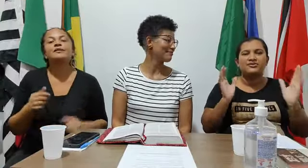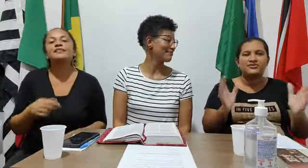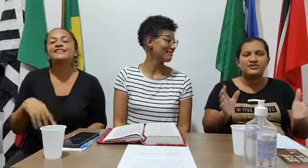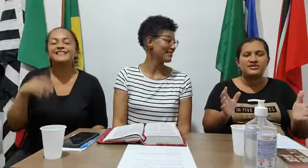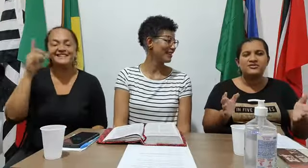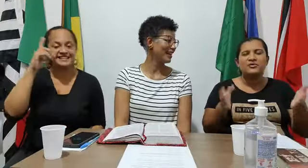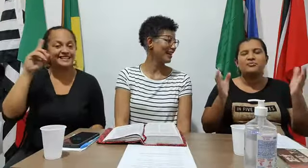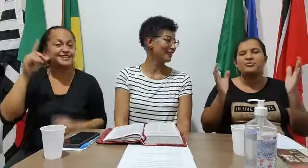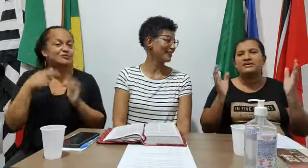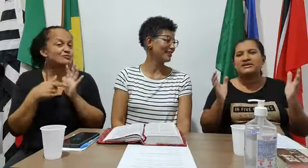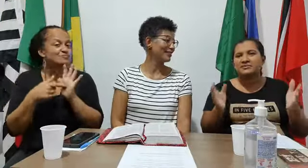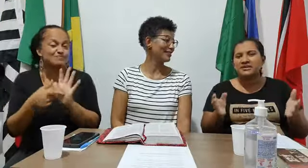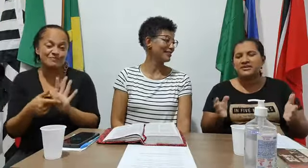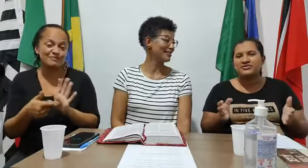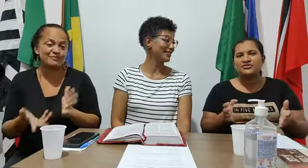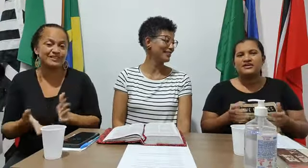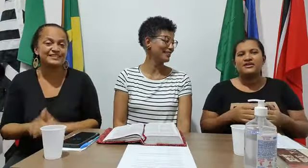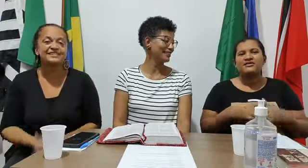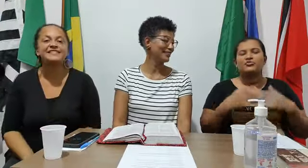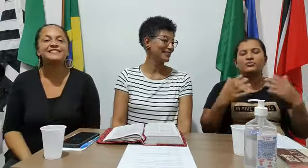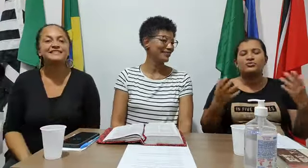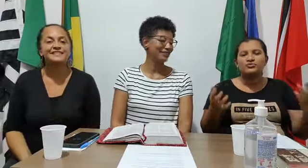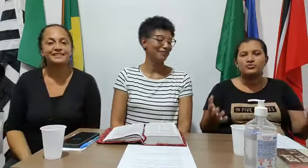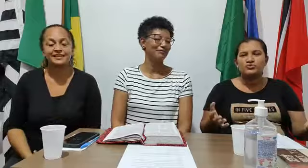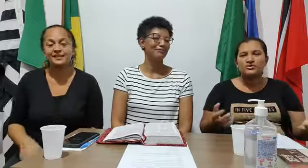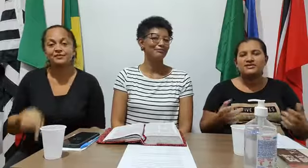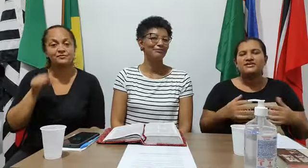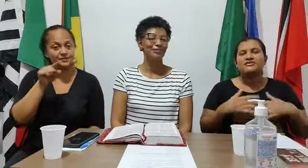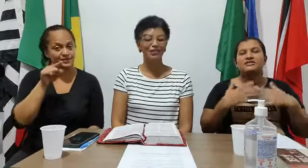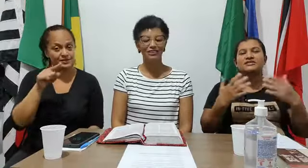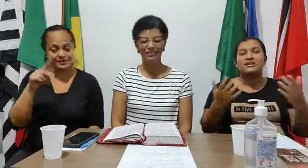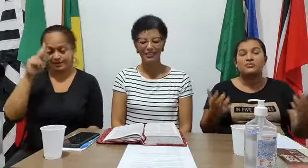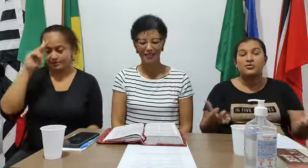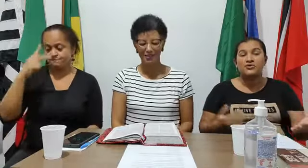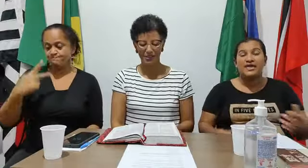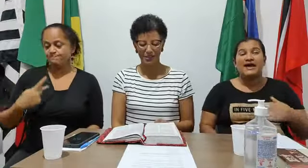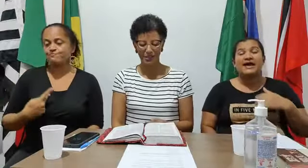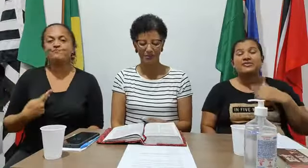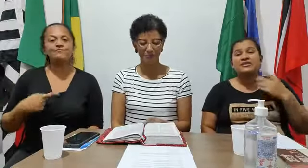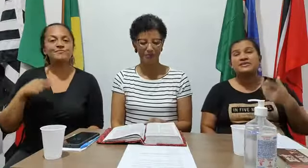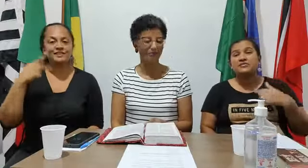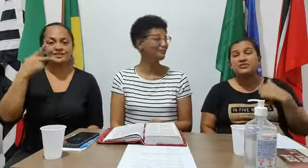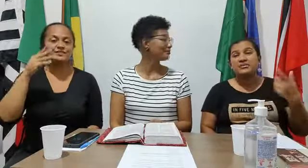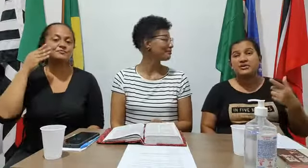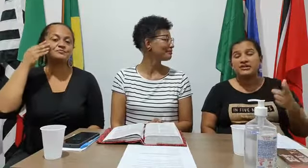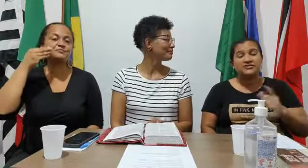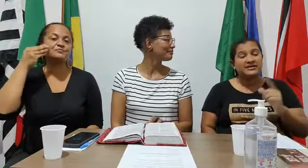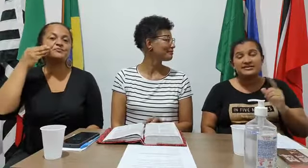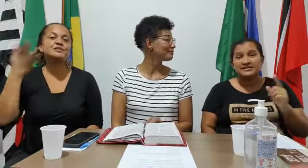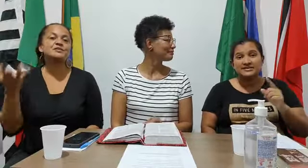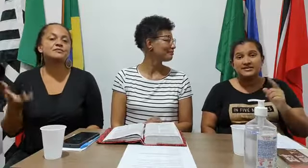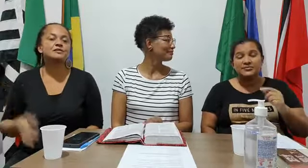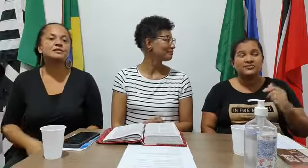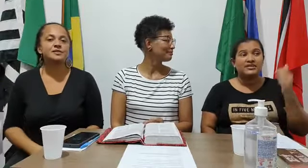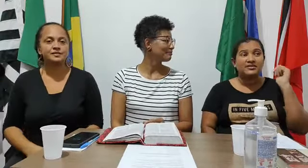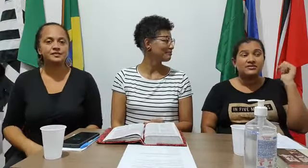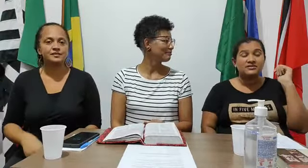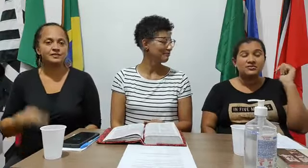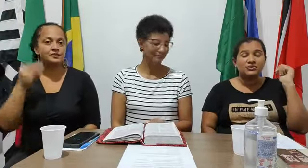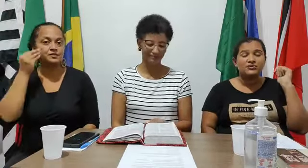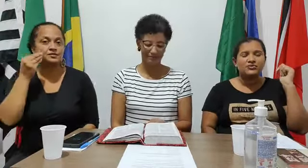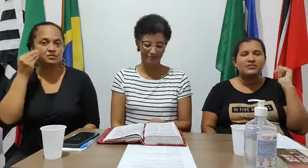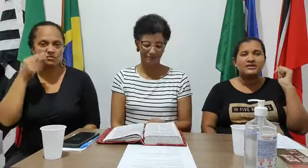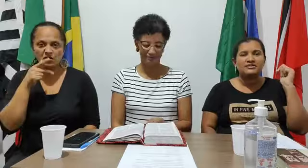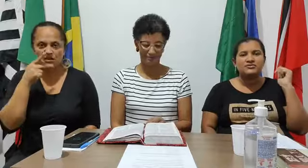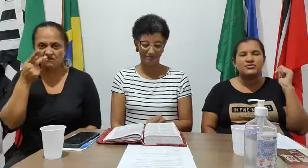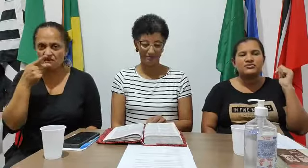a elogiam publicamente. Sua postura, seu testemunho. É o testemunho que a mulher fala, não. É o